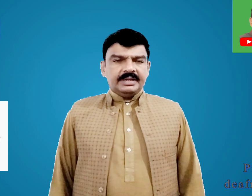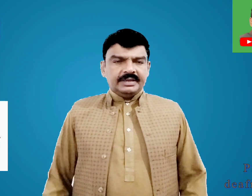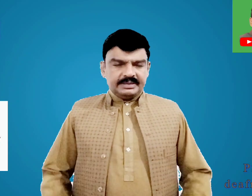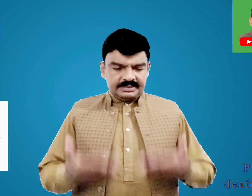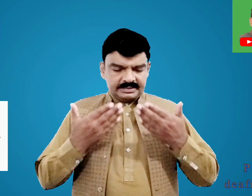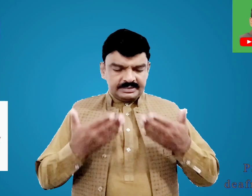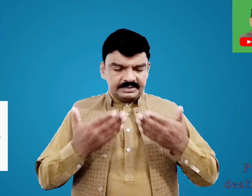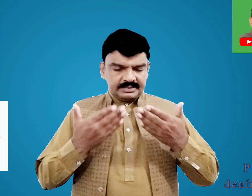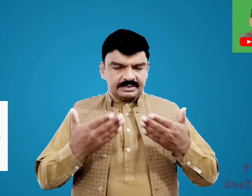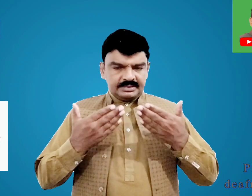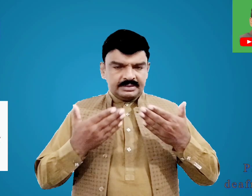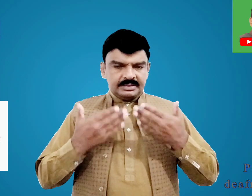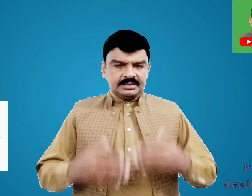रीड